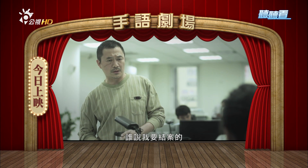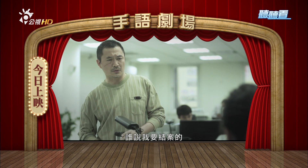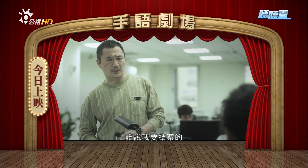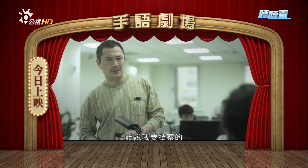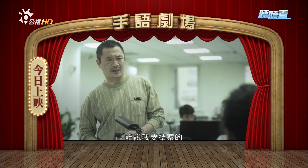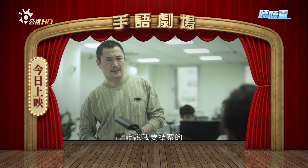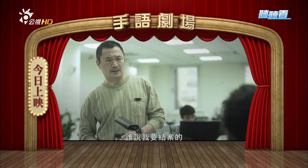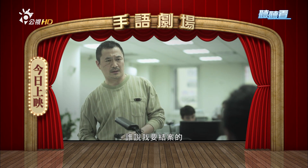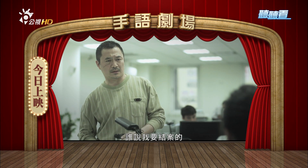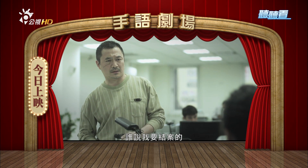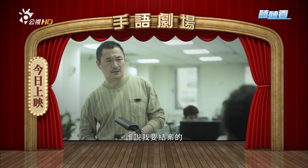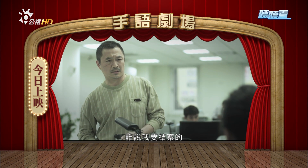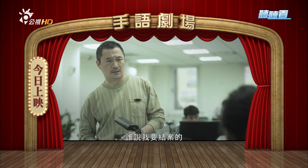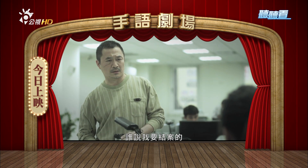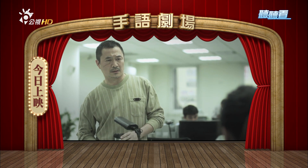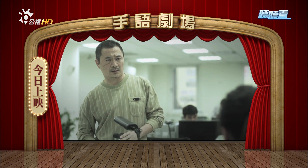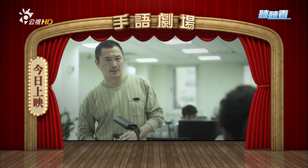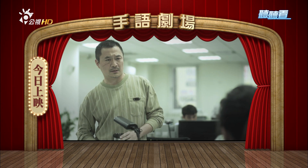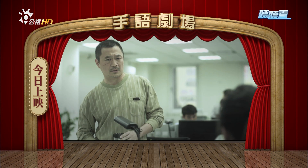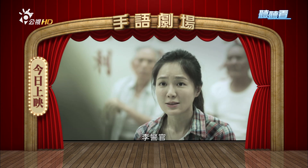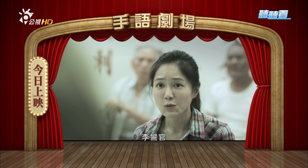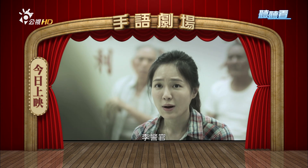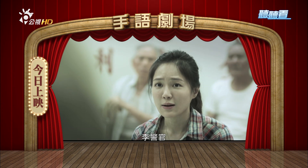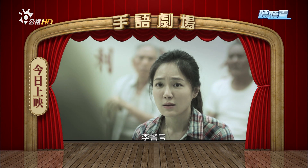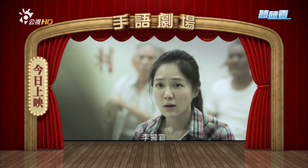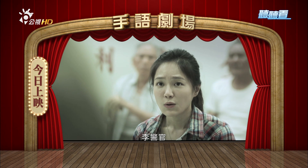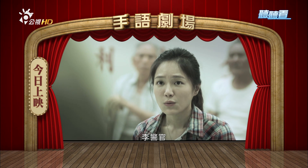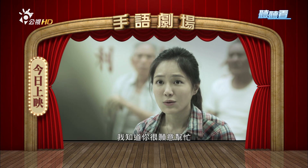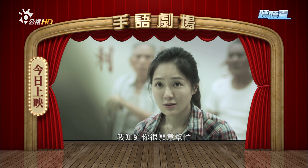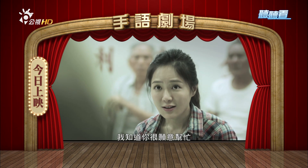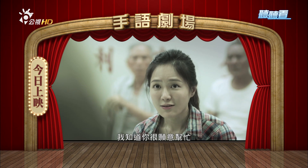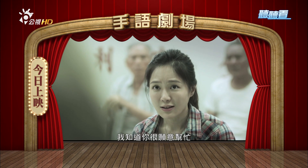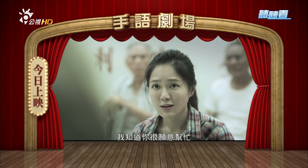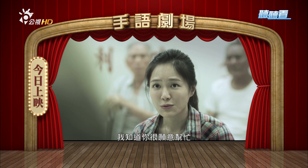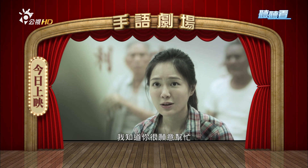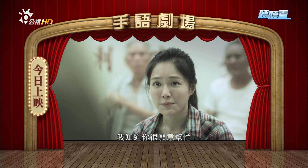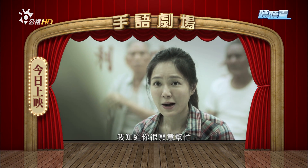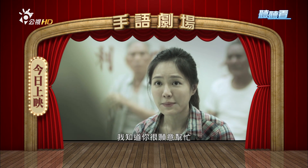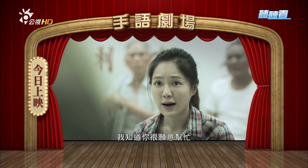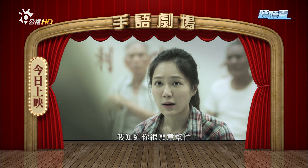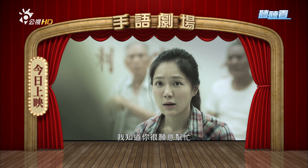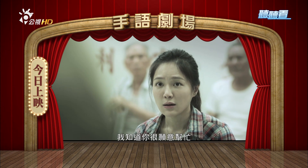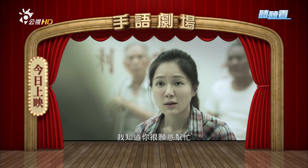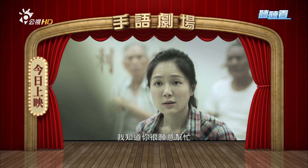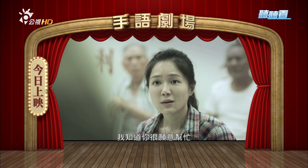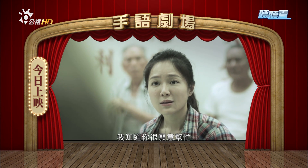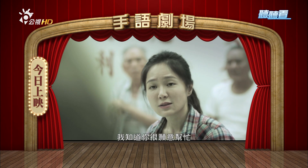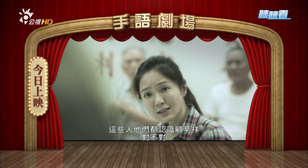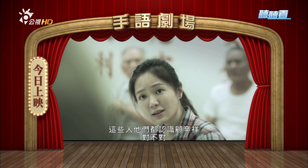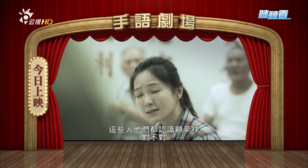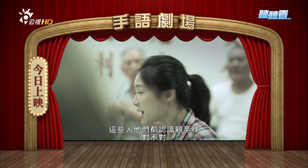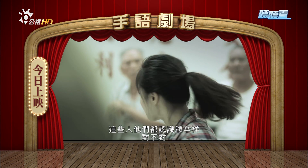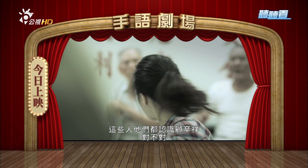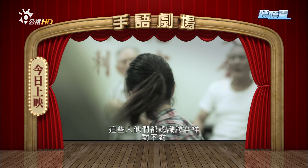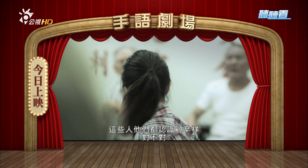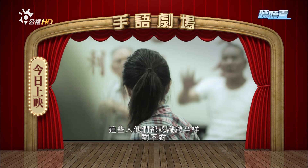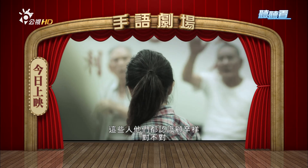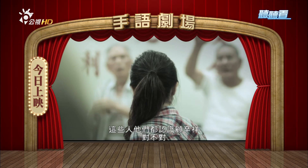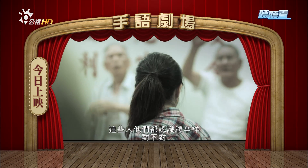谁说我结案的？ 李警官，我知道你很愿意帮忙。这些人他们都认识顾新祥，